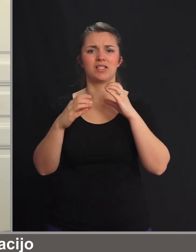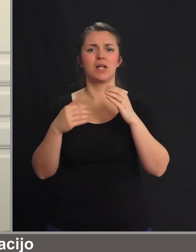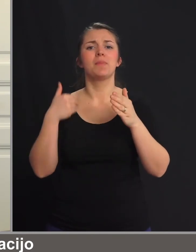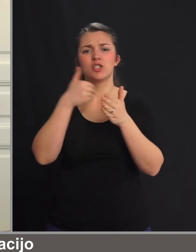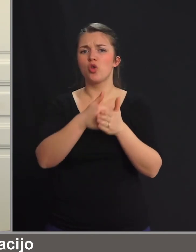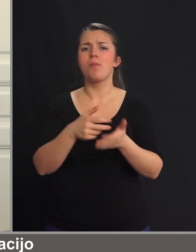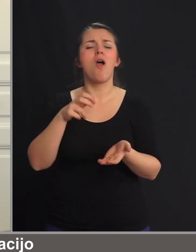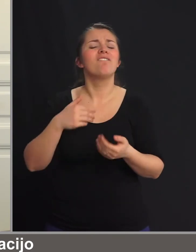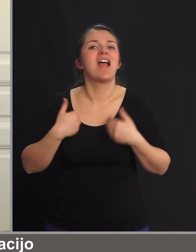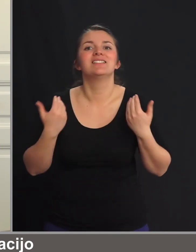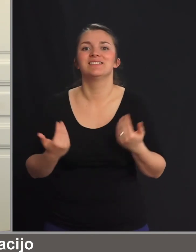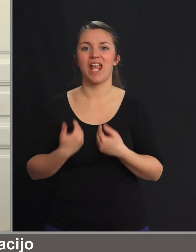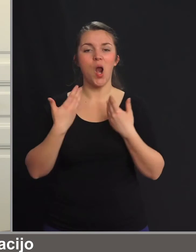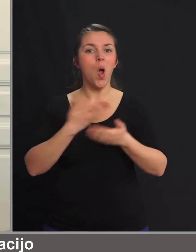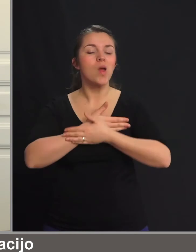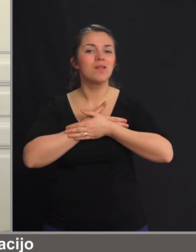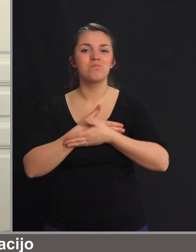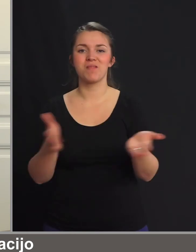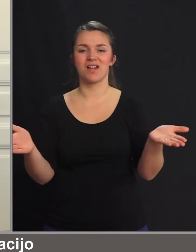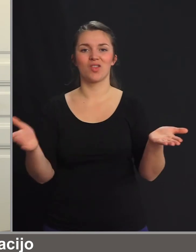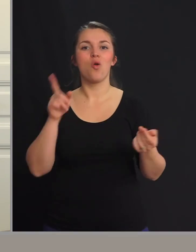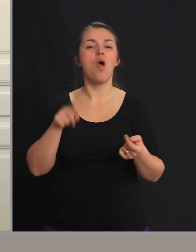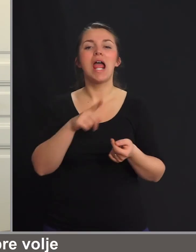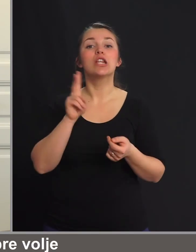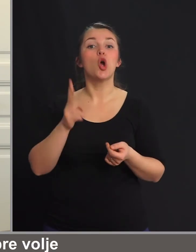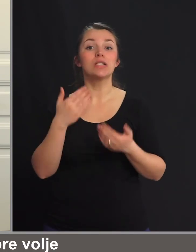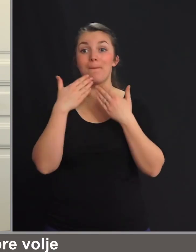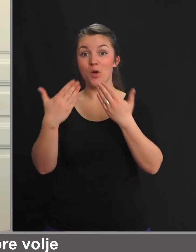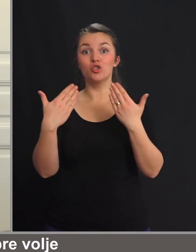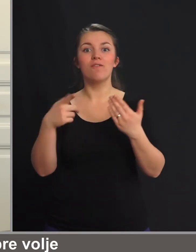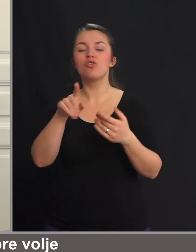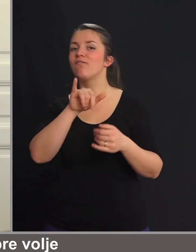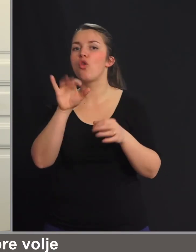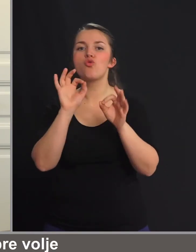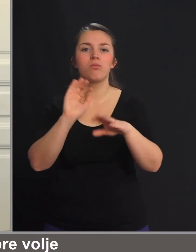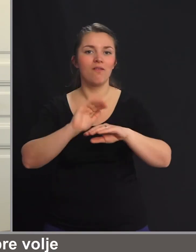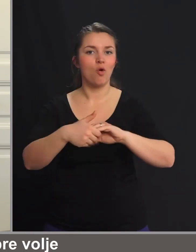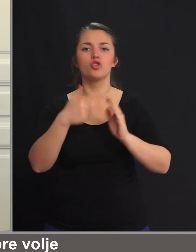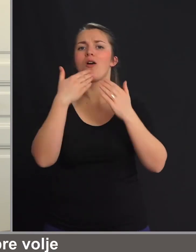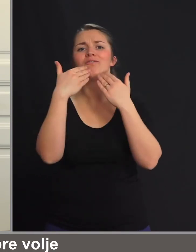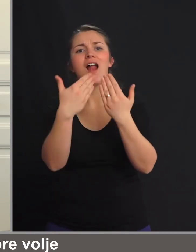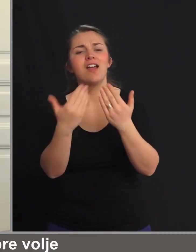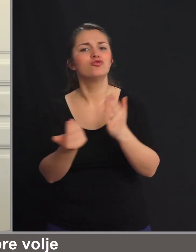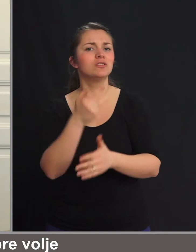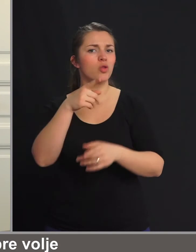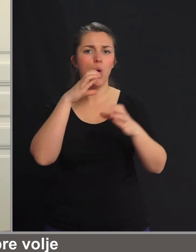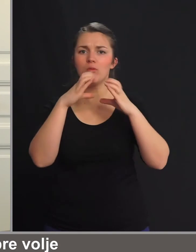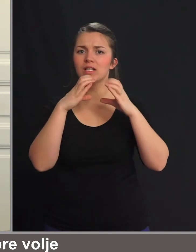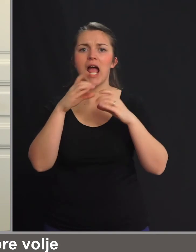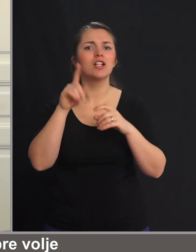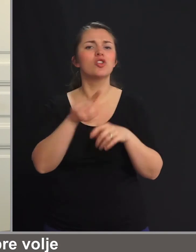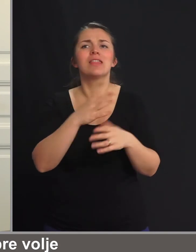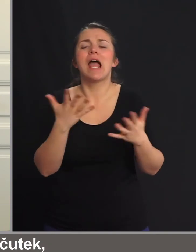komunikaciji pristopajo veselo, odprto in da ko se posloviš, so dobre volje, so hvaležni za